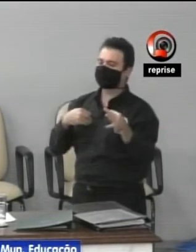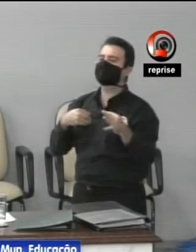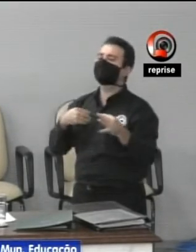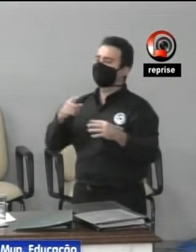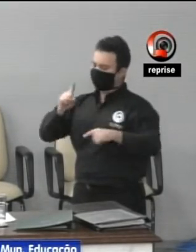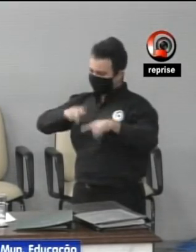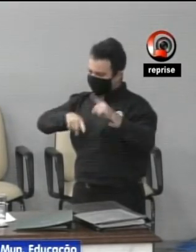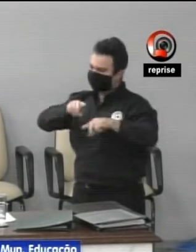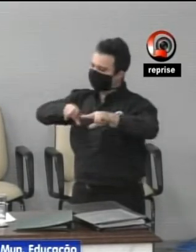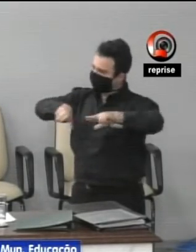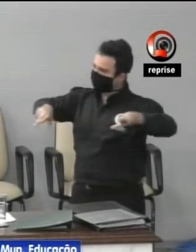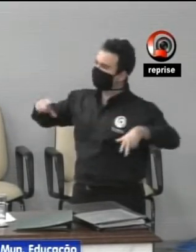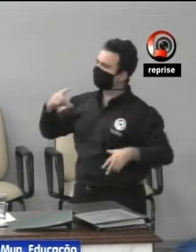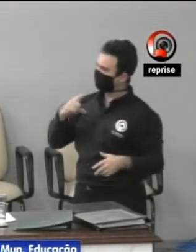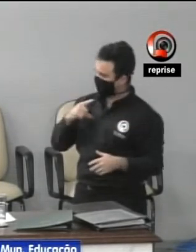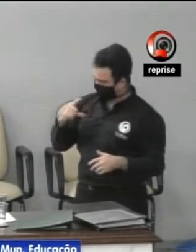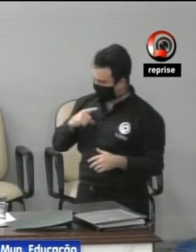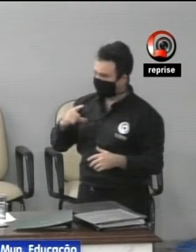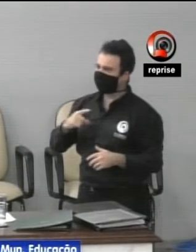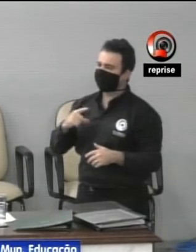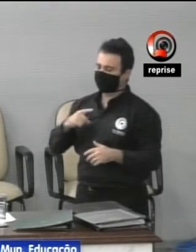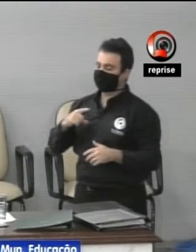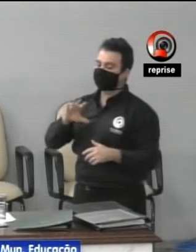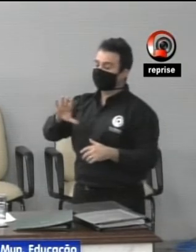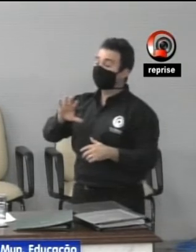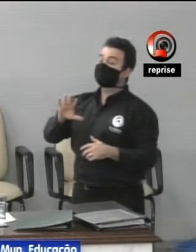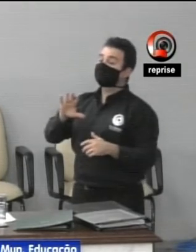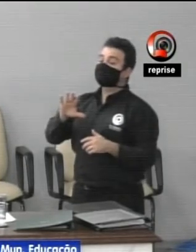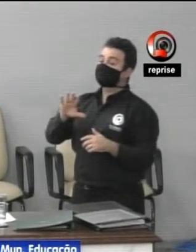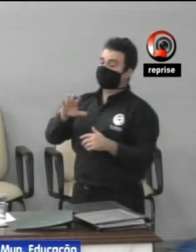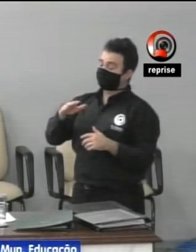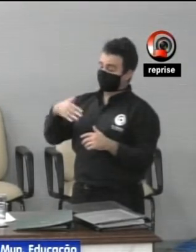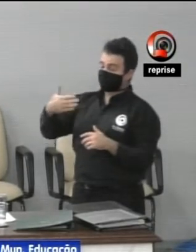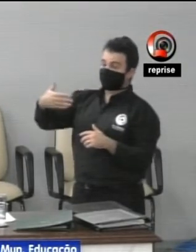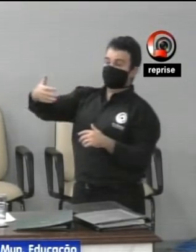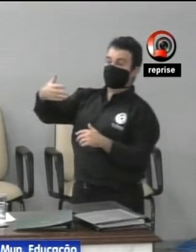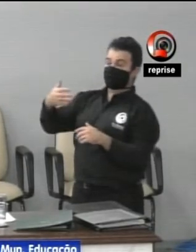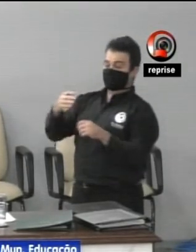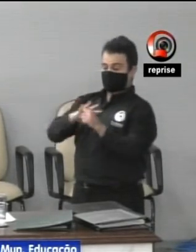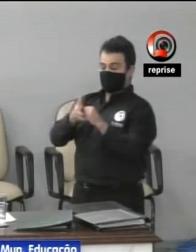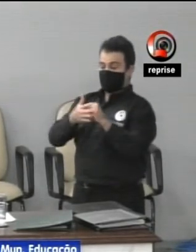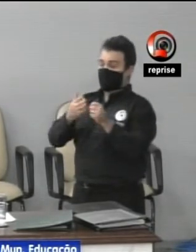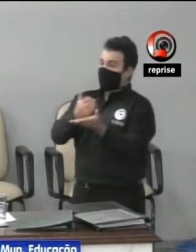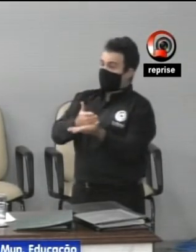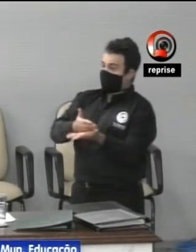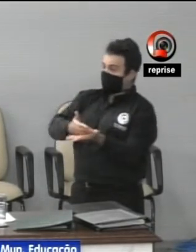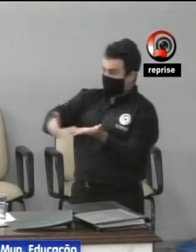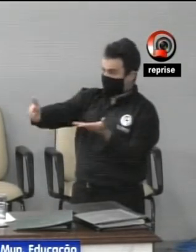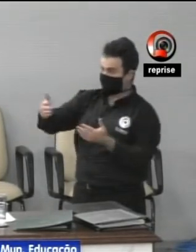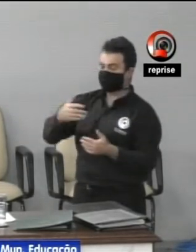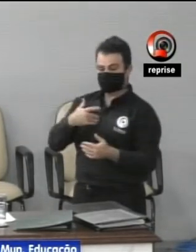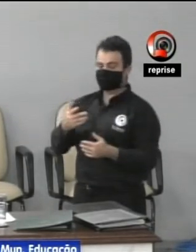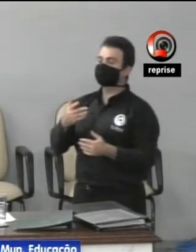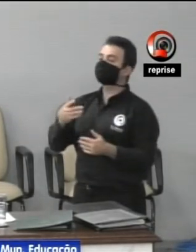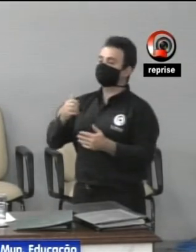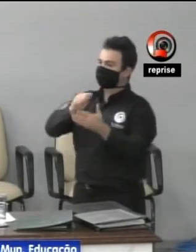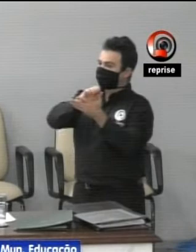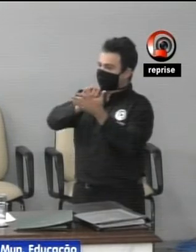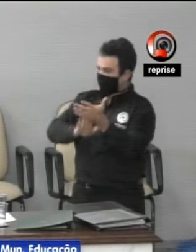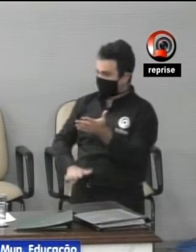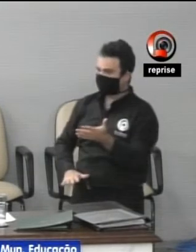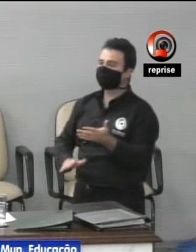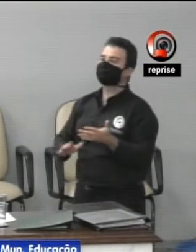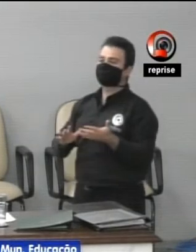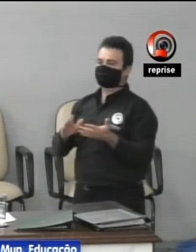nem analisar. Ele já iniciou fazendo esses trabalhos com o Google for Education, a partir de salas,